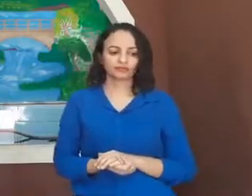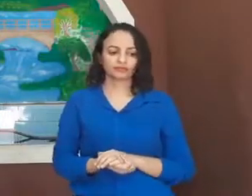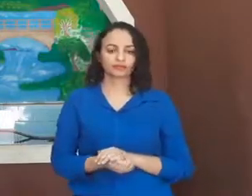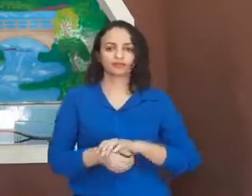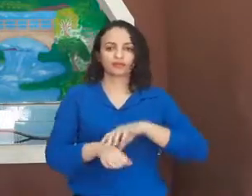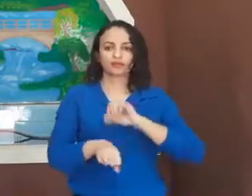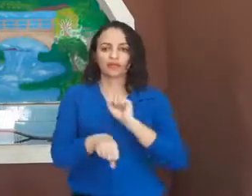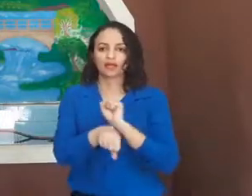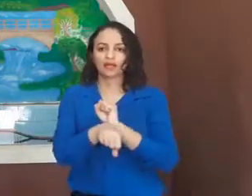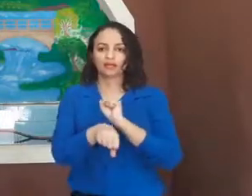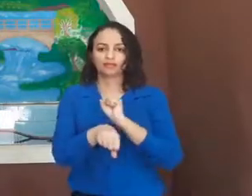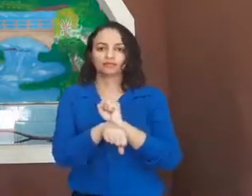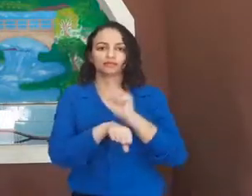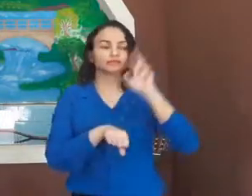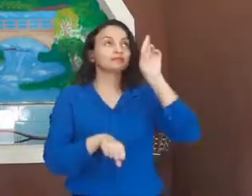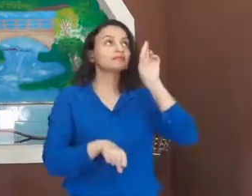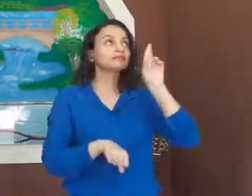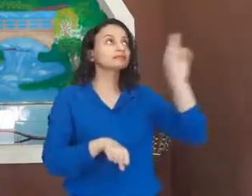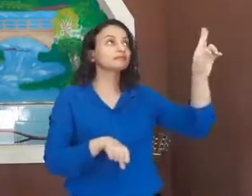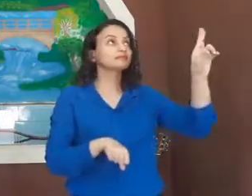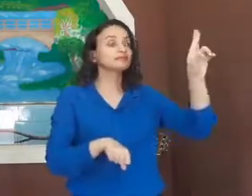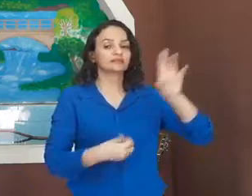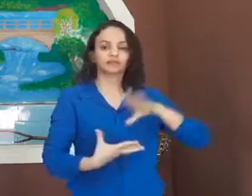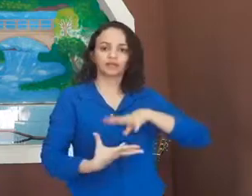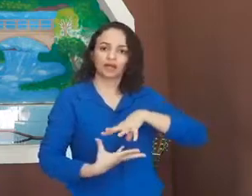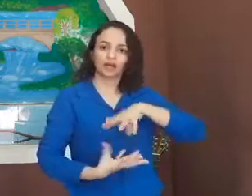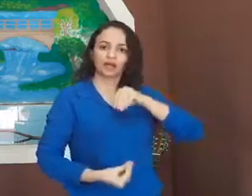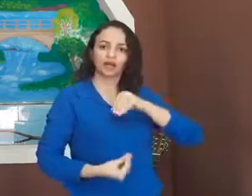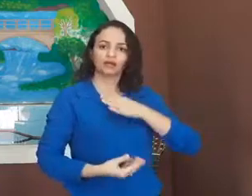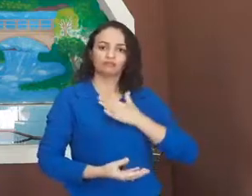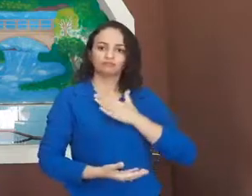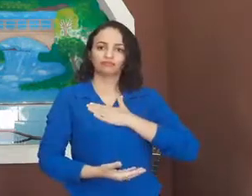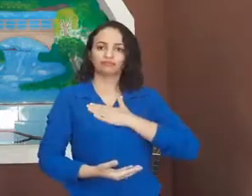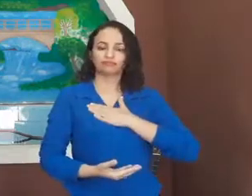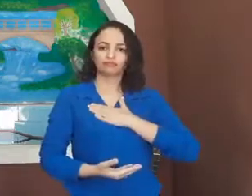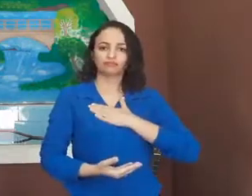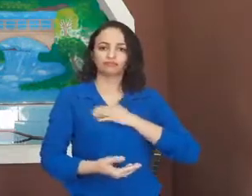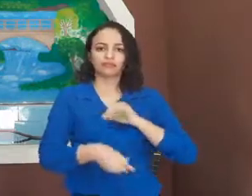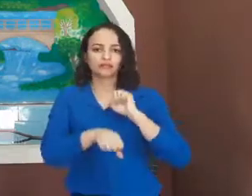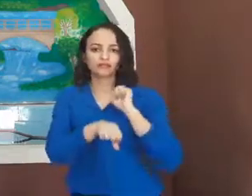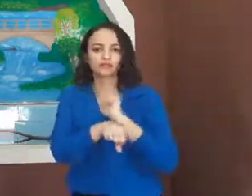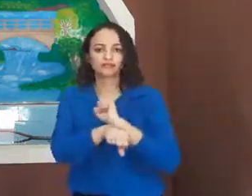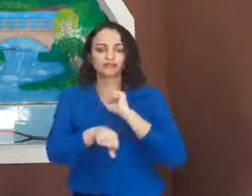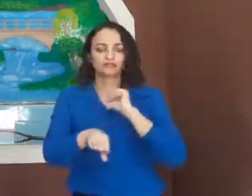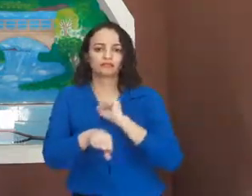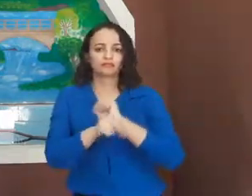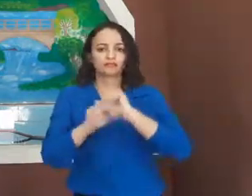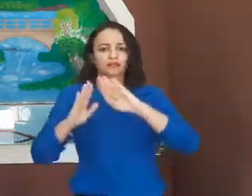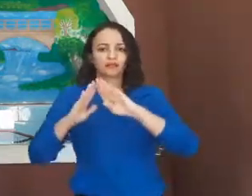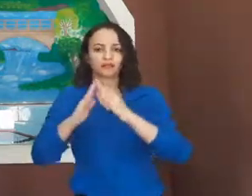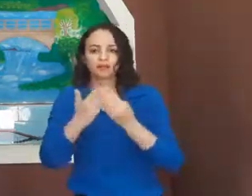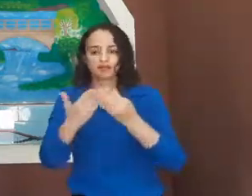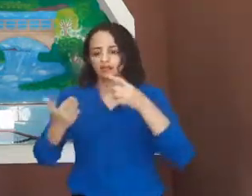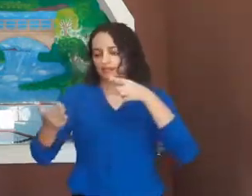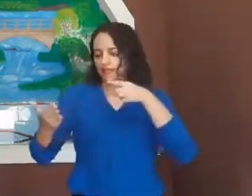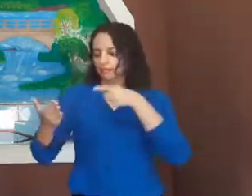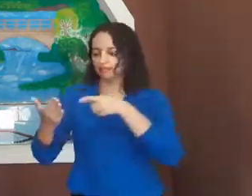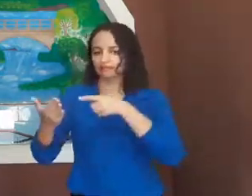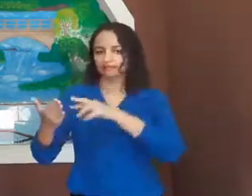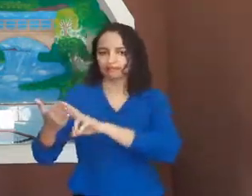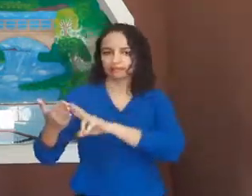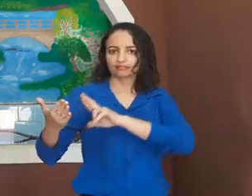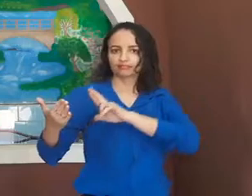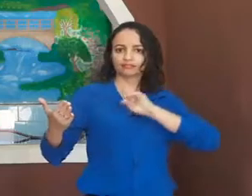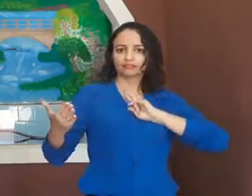Aguardo o Senhor, a minha alma. Aguardo e espero na sua palavra. Ele espera a resposta de